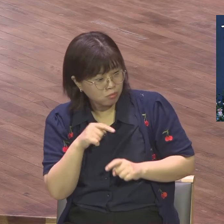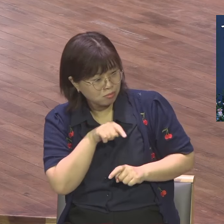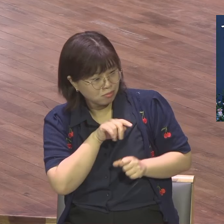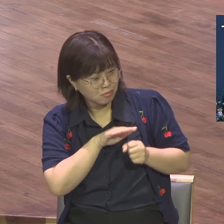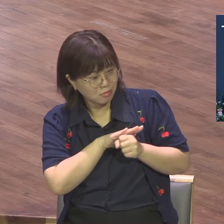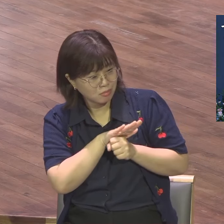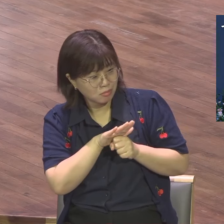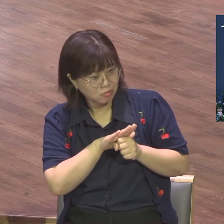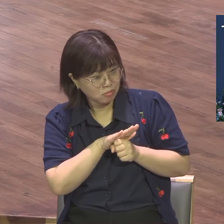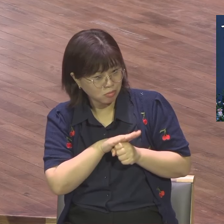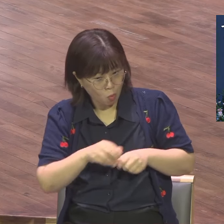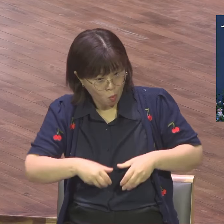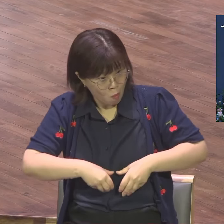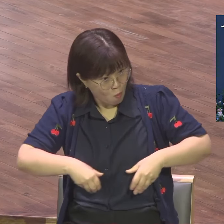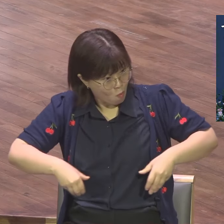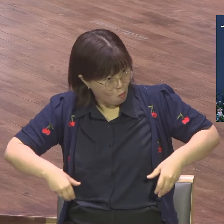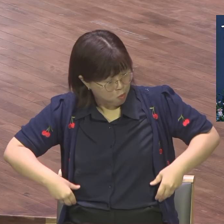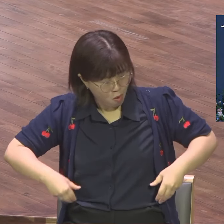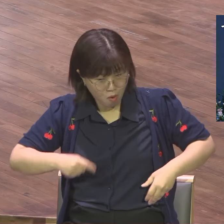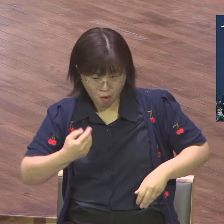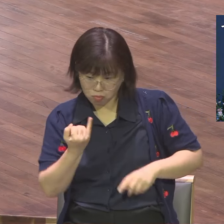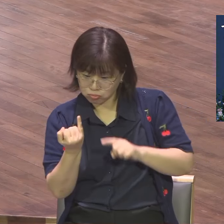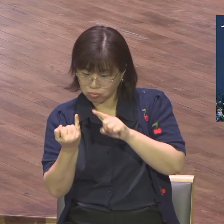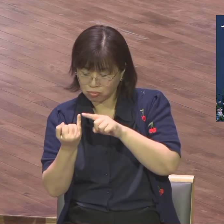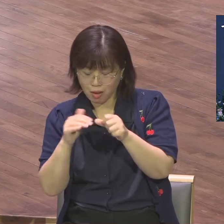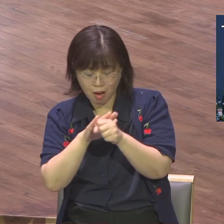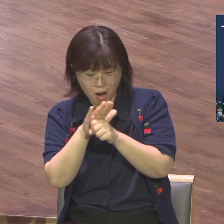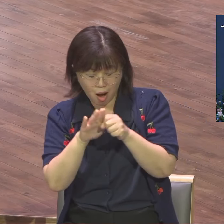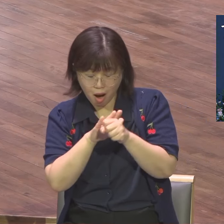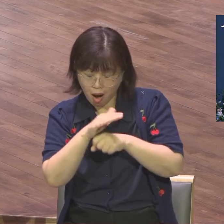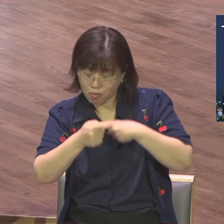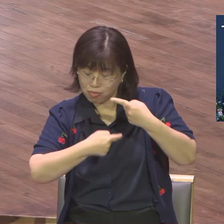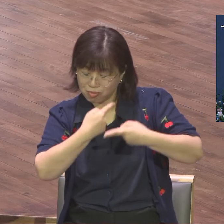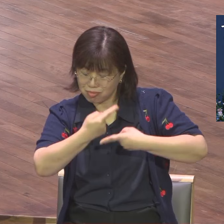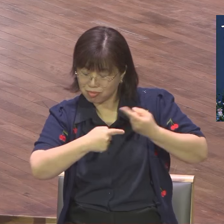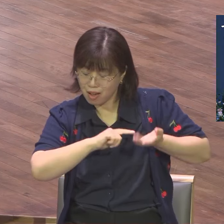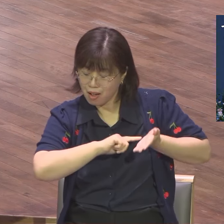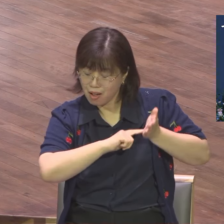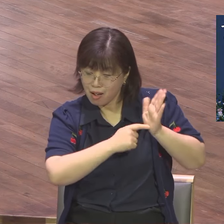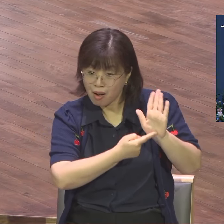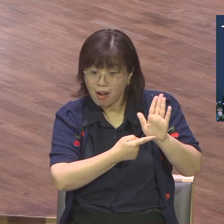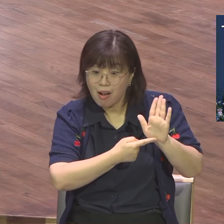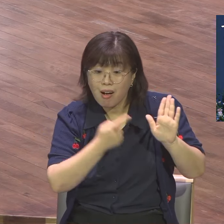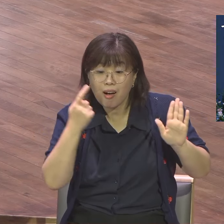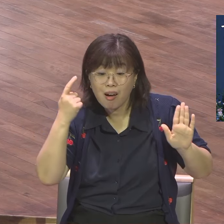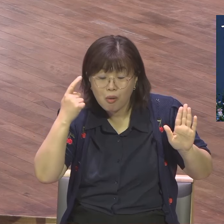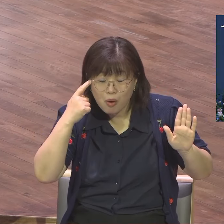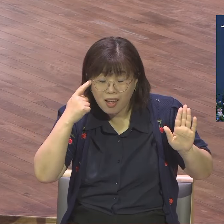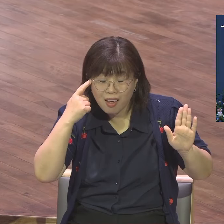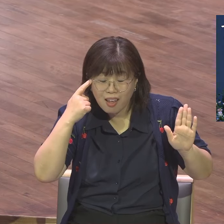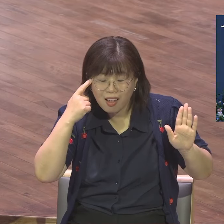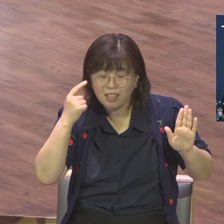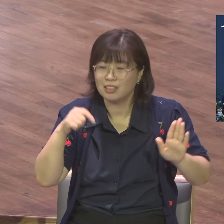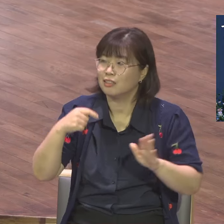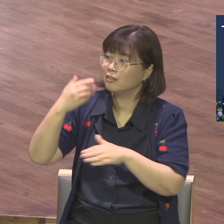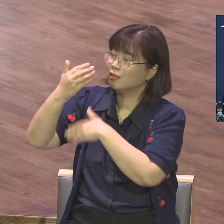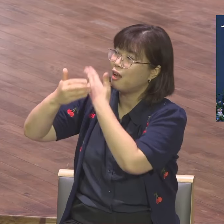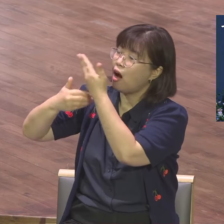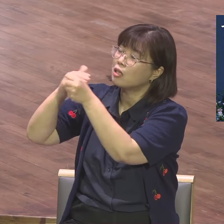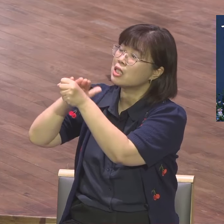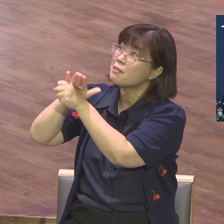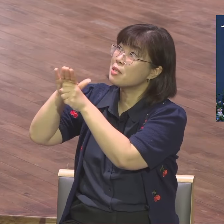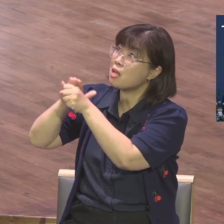술람미 여인의 이 마음과 열정, 하나님께서 우리에게 베풀어 주시는 그 사랑의 기쁨을 맛보고 체험하고 서로 나누는